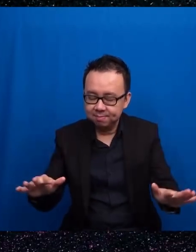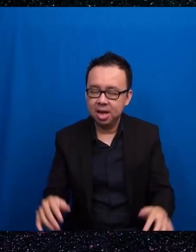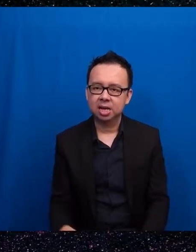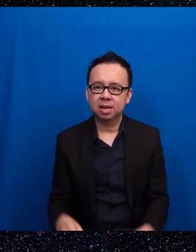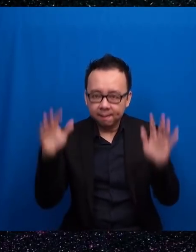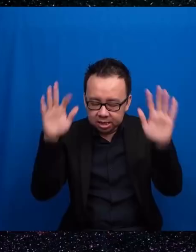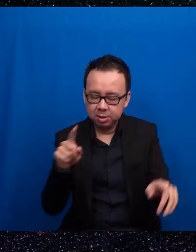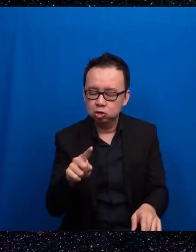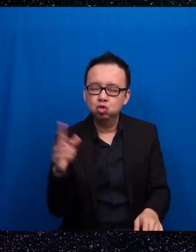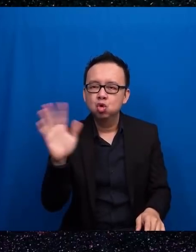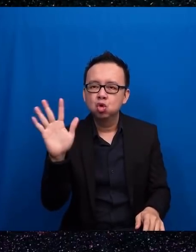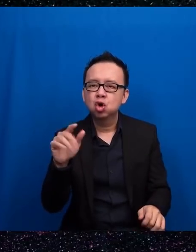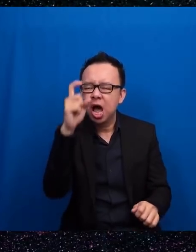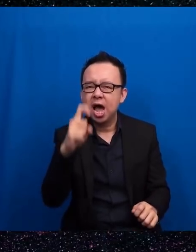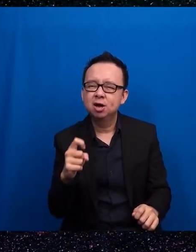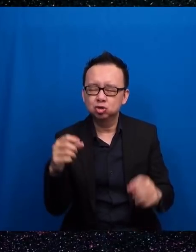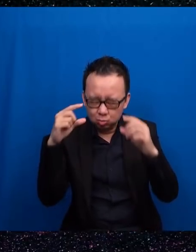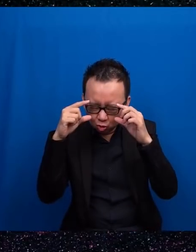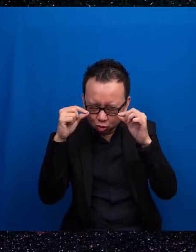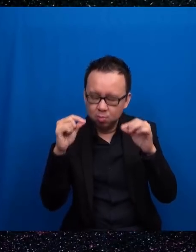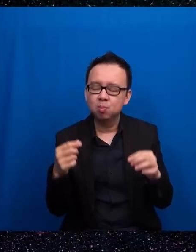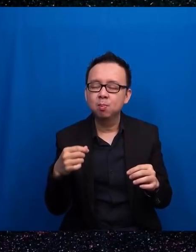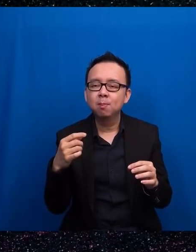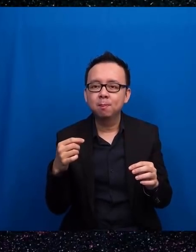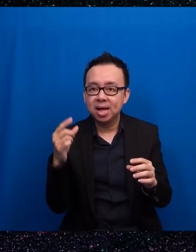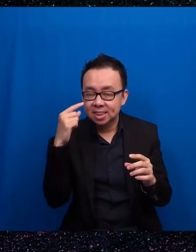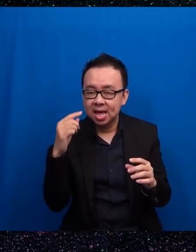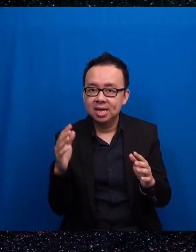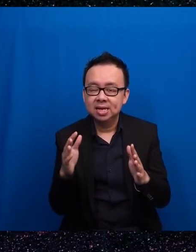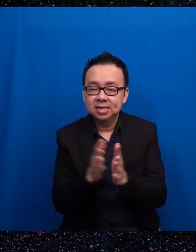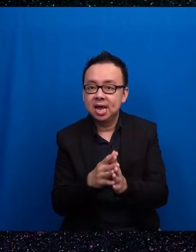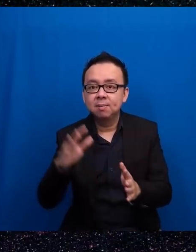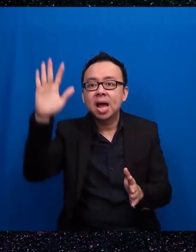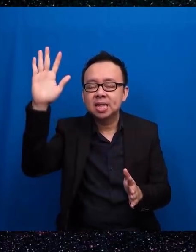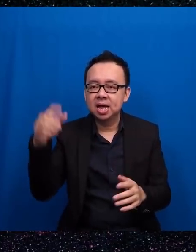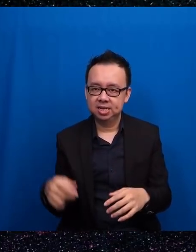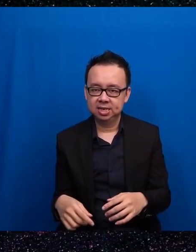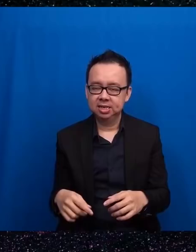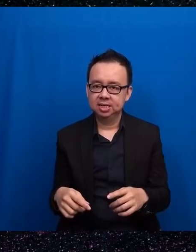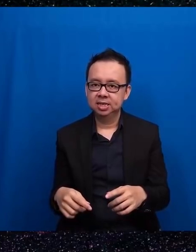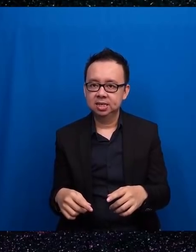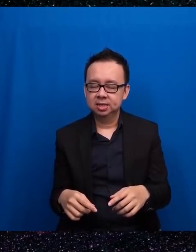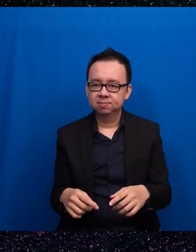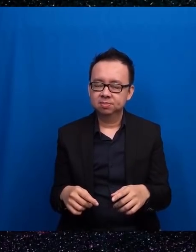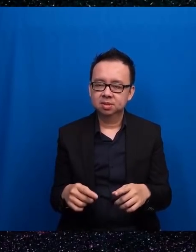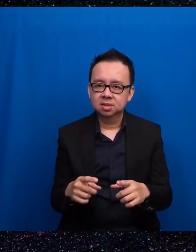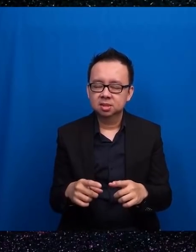tangan seperti ini lalu berdoa dan berbahasa lidah, itu iya. Tapi menyembah itu juga bisa di mulut orang yang suka memuji Tuhan. Bahkan